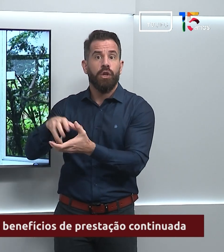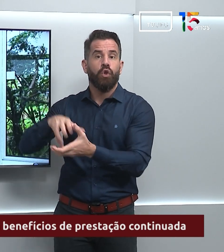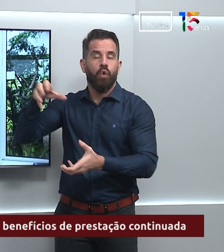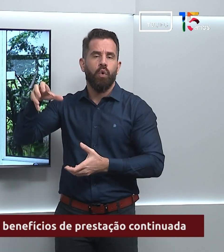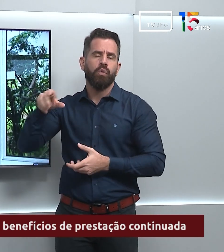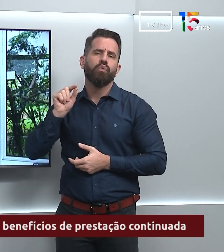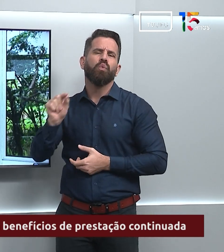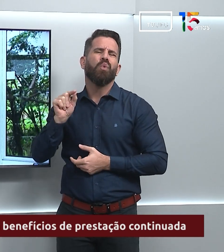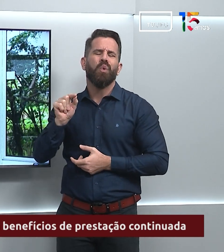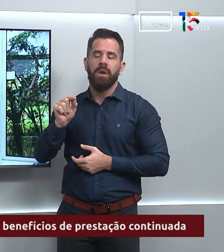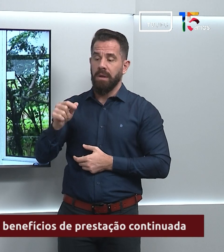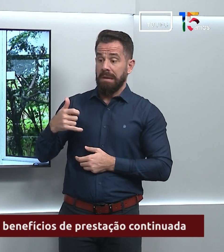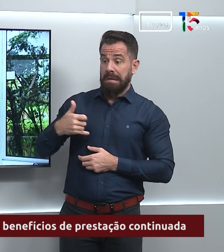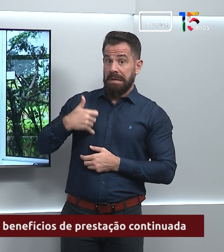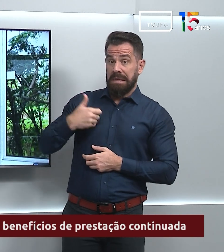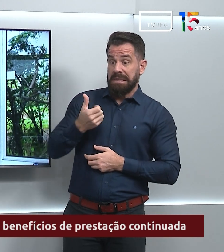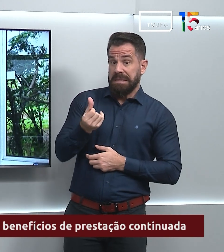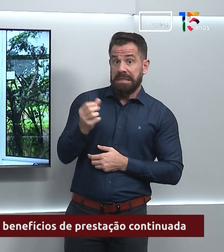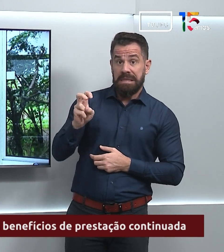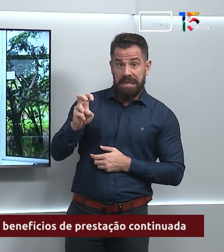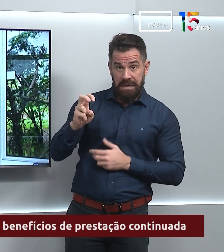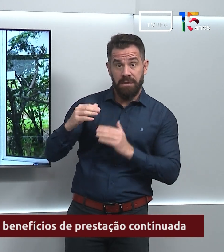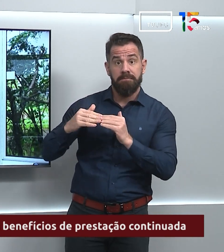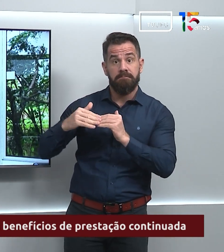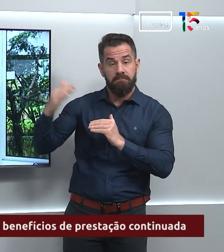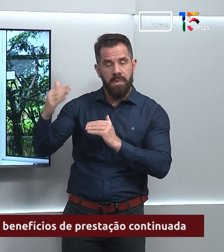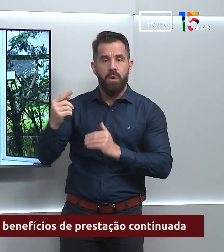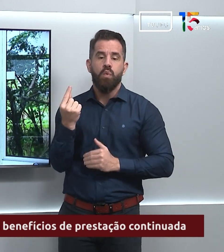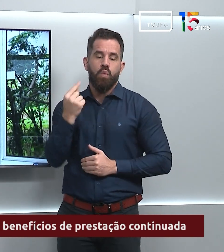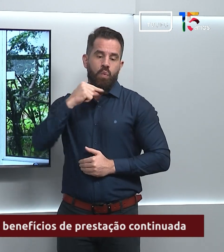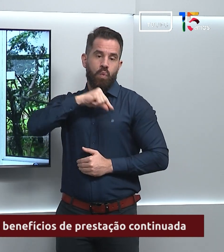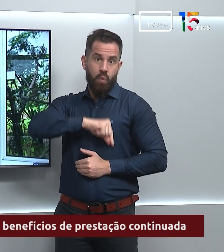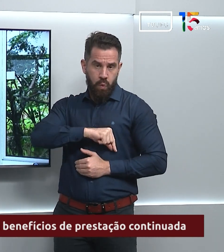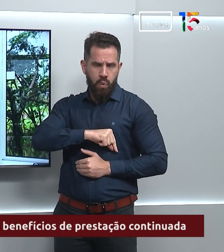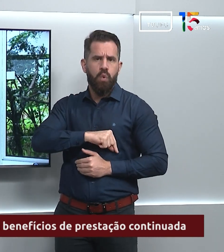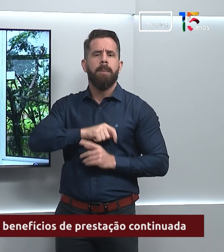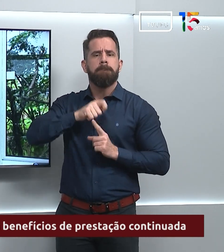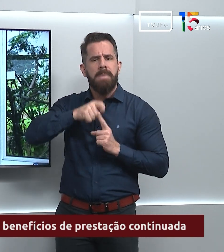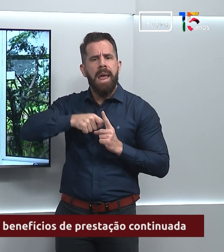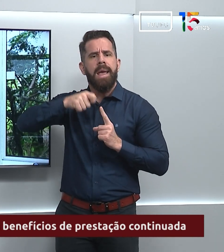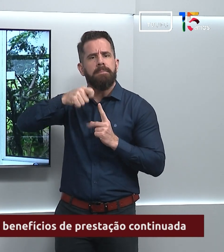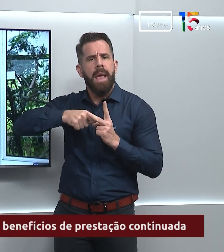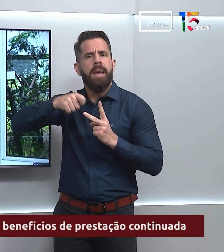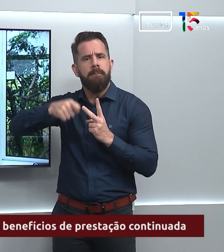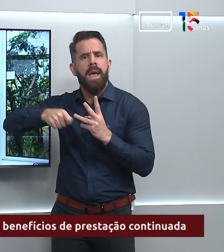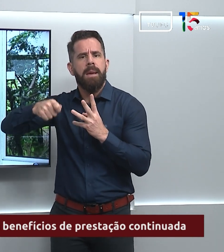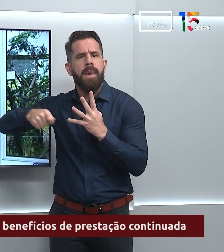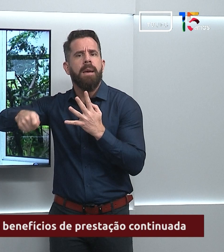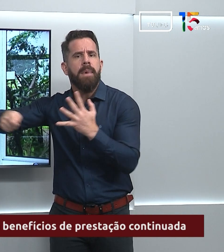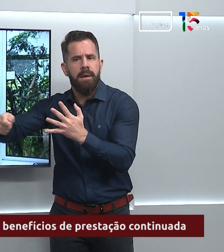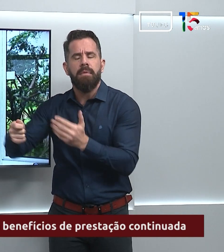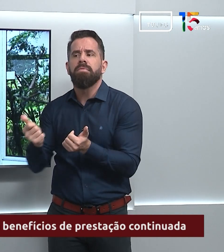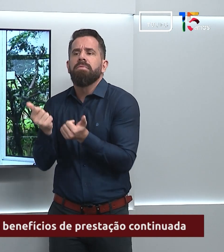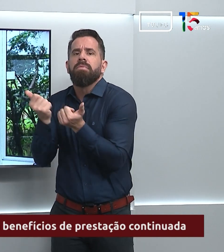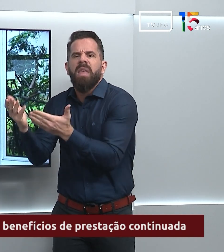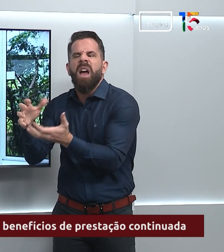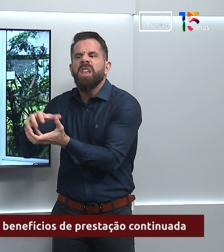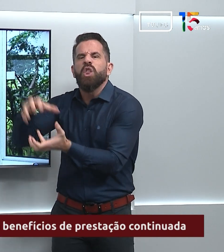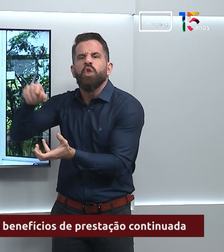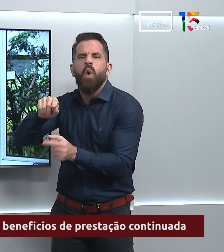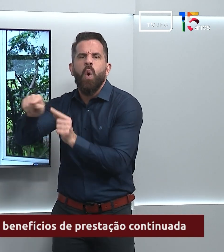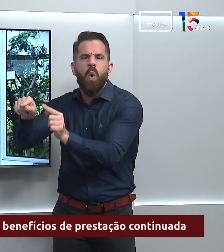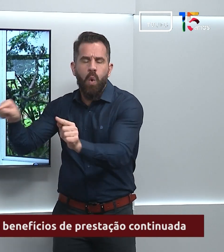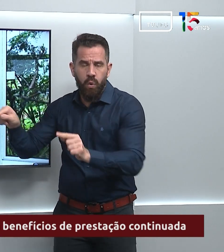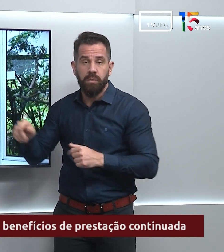65 anos um salário mínimo todos os meses. Para reunir provas, então, contra esse crime, a Polícia Federal